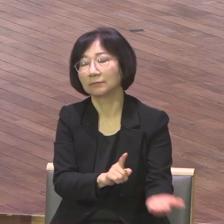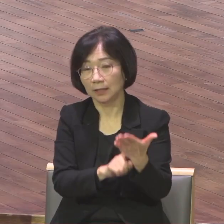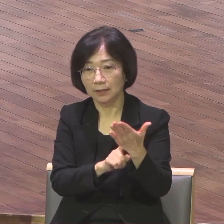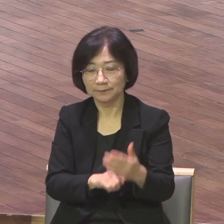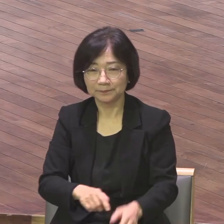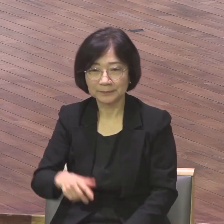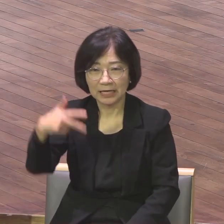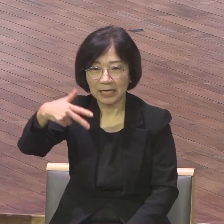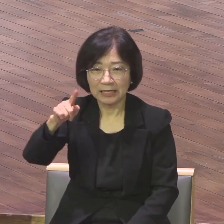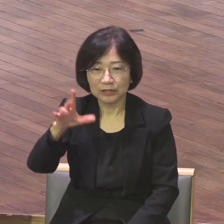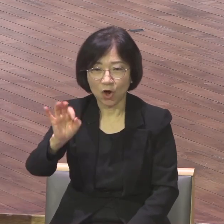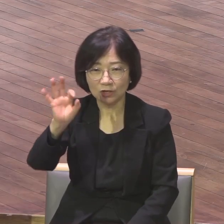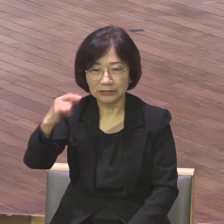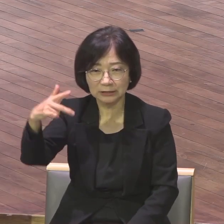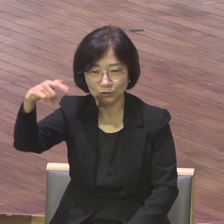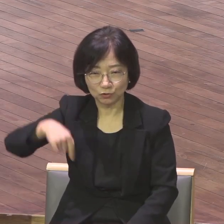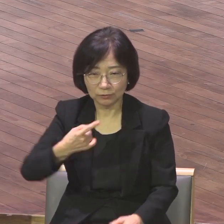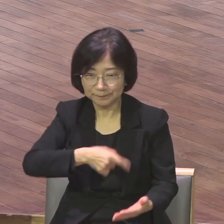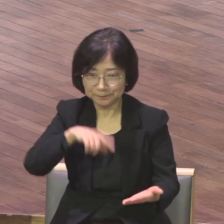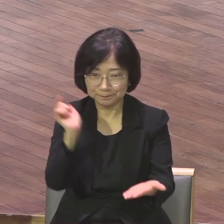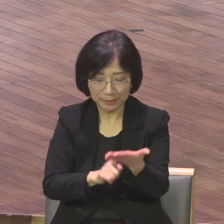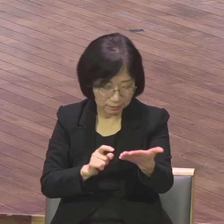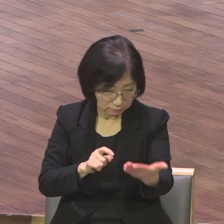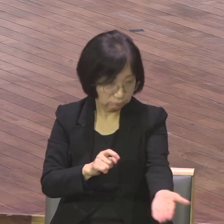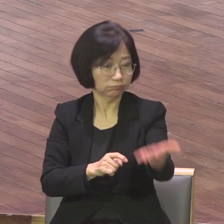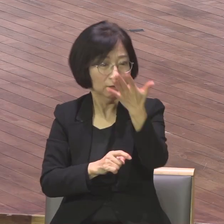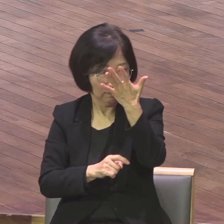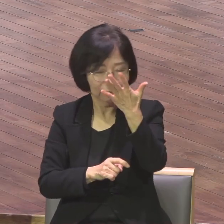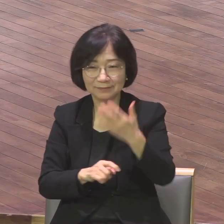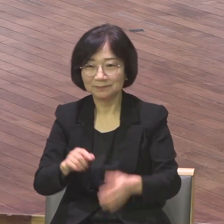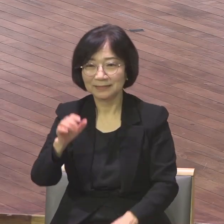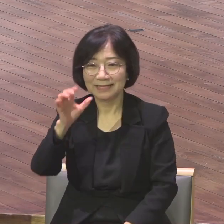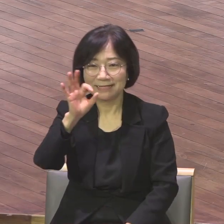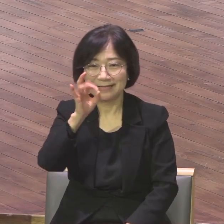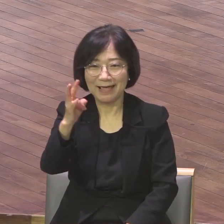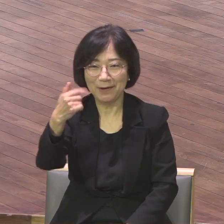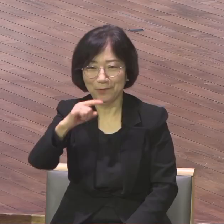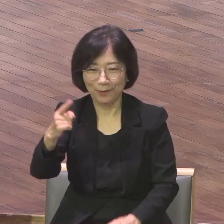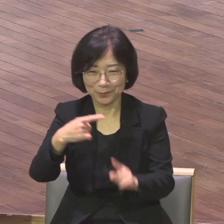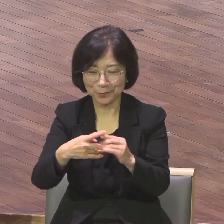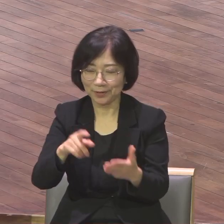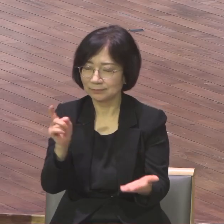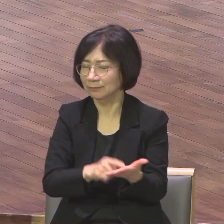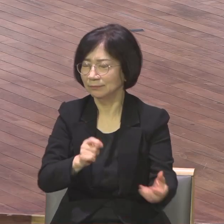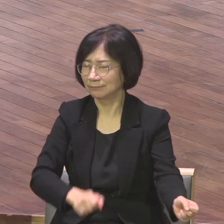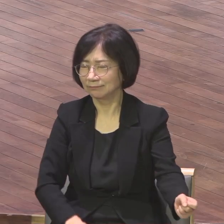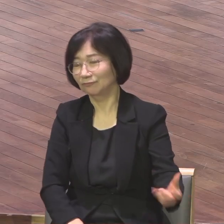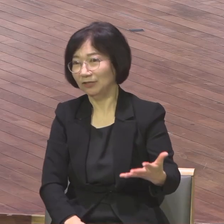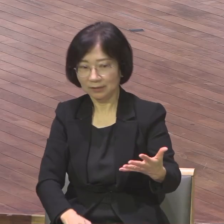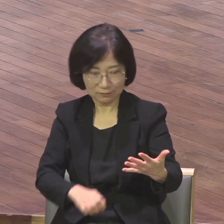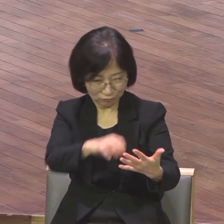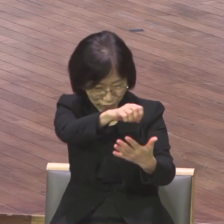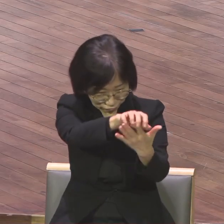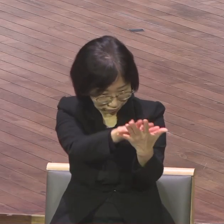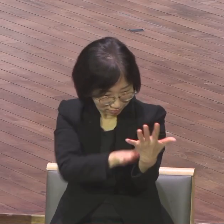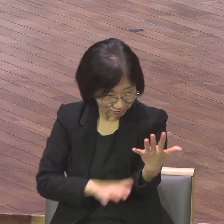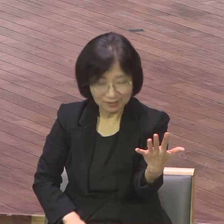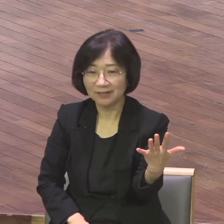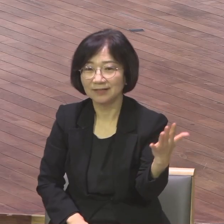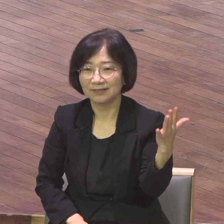정은주 목사 쫙, 영계 쫙, 뭐 이름 되면 이 갖다 대면 다